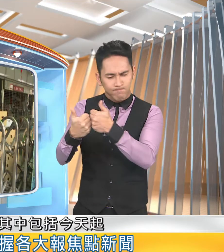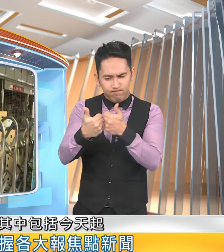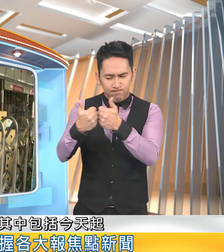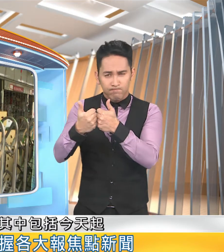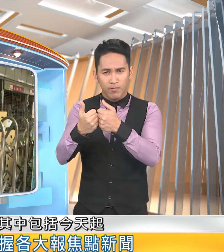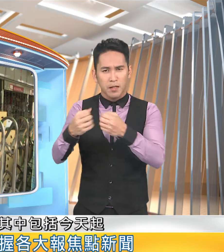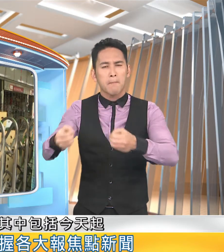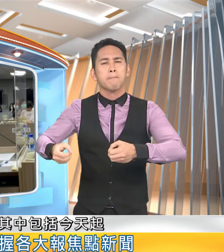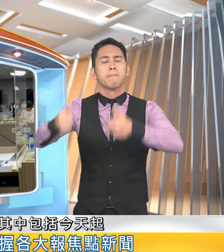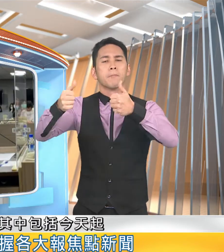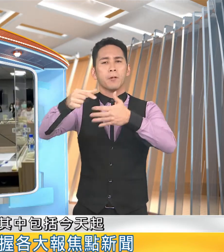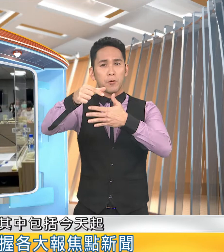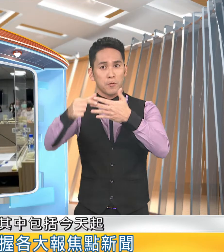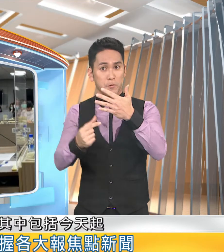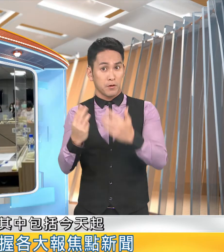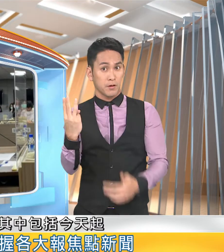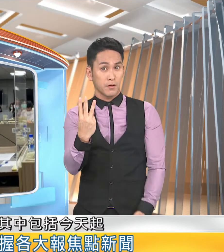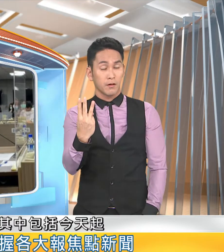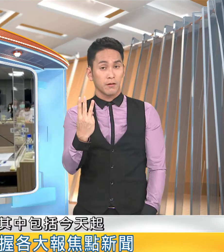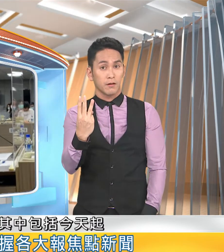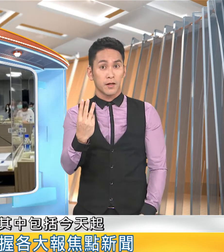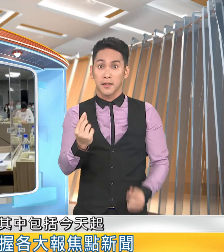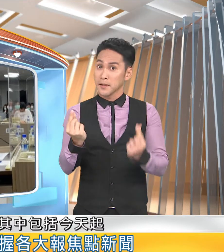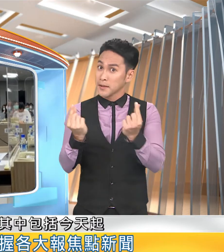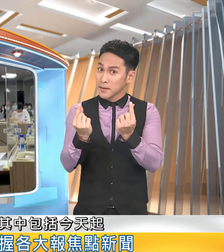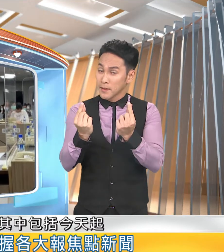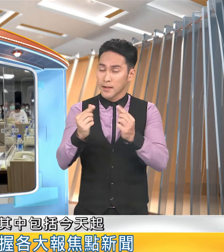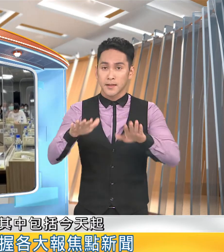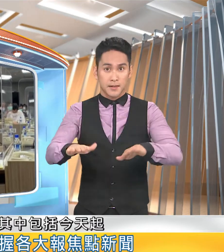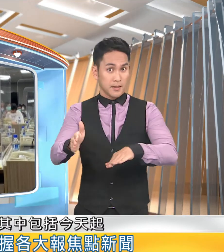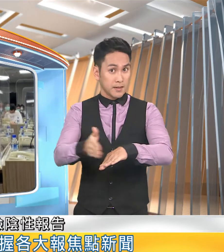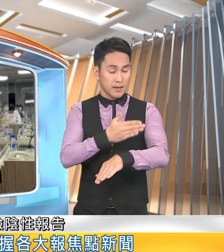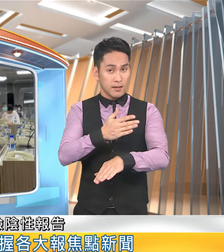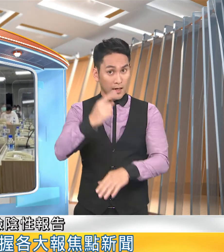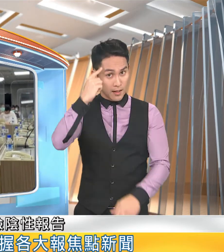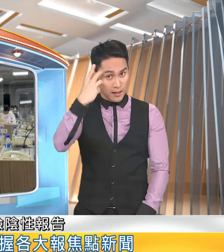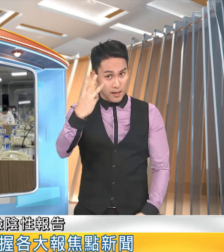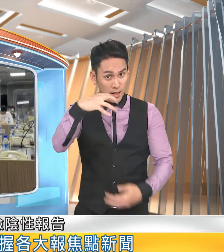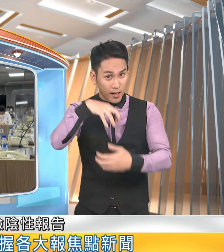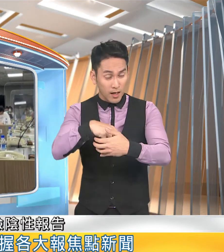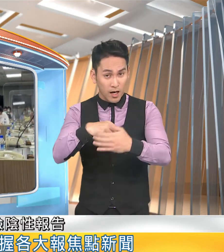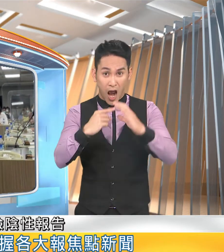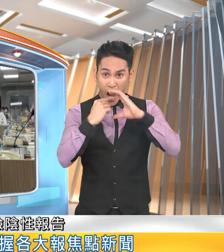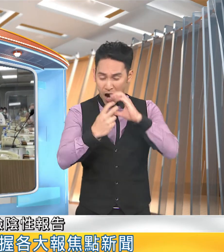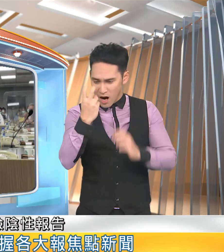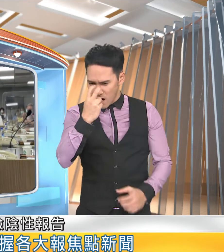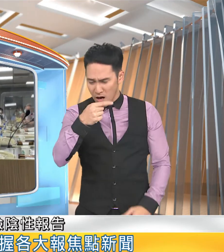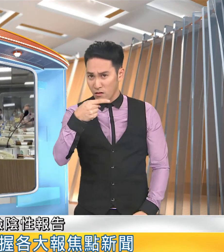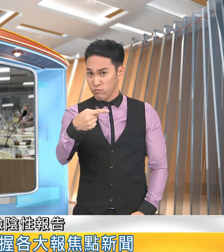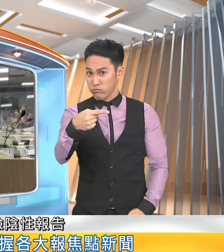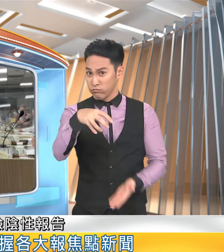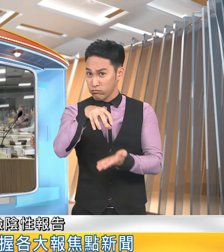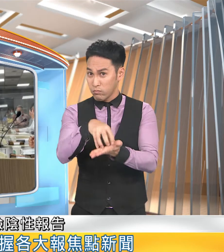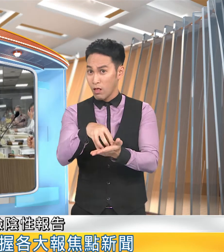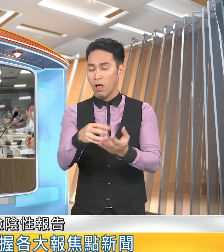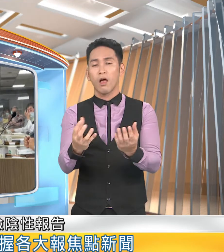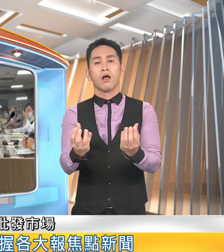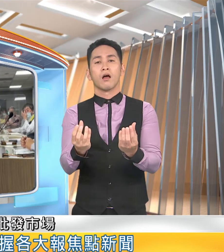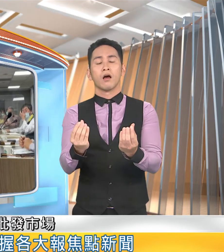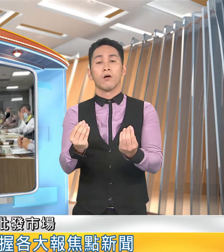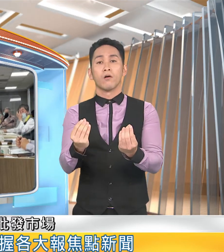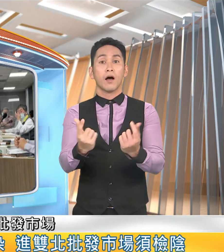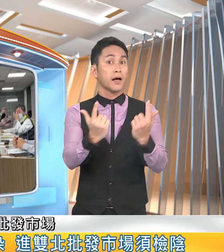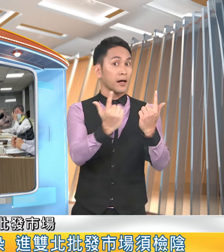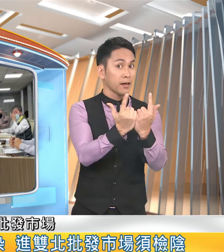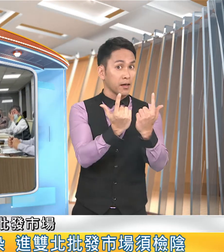三点共识，其中包括今天起没有三天内筛检阴性报告，